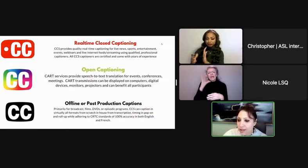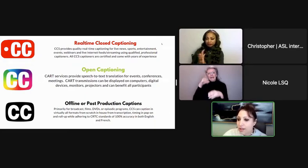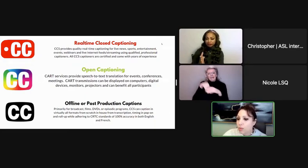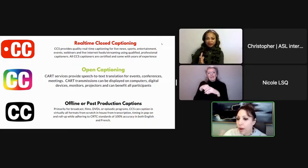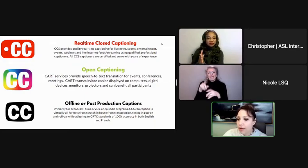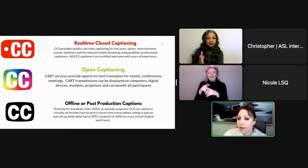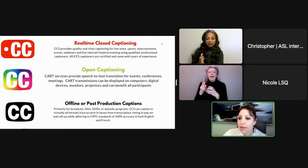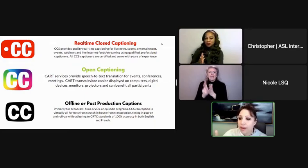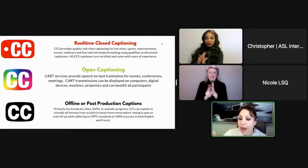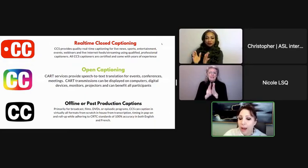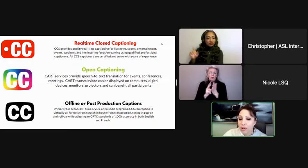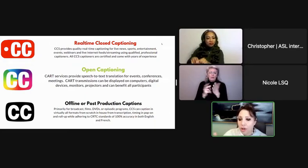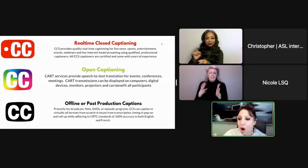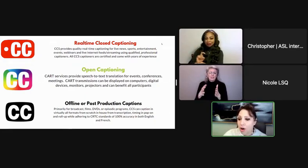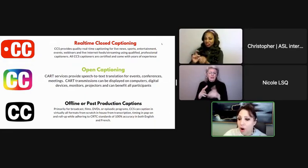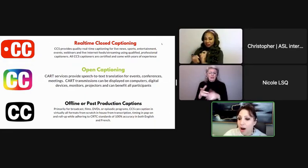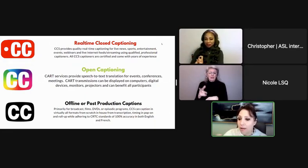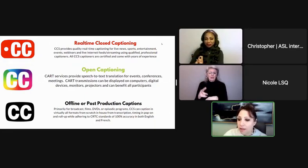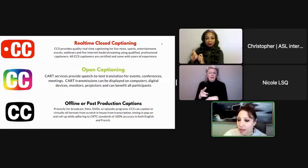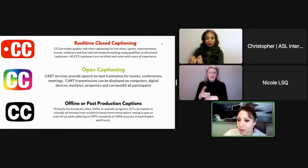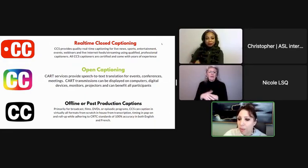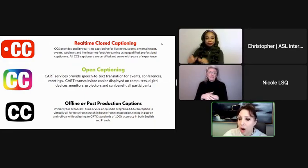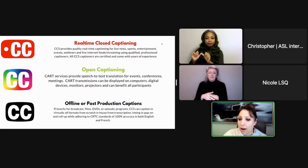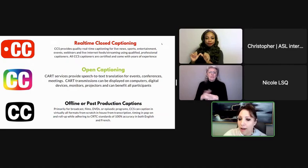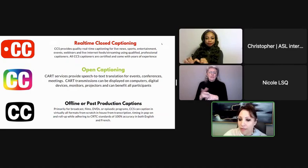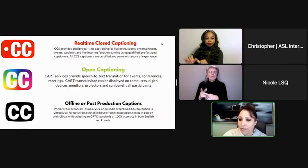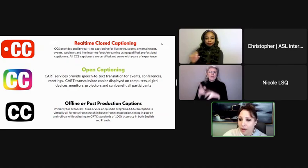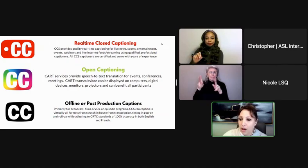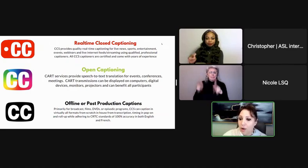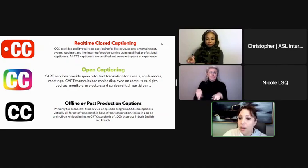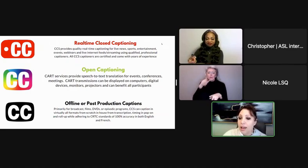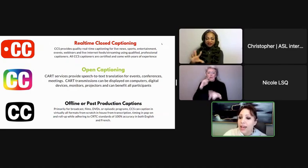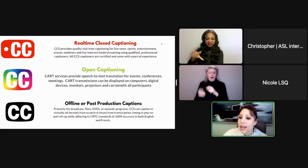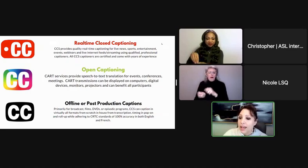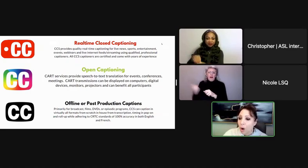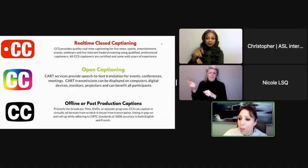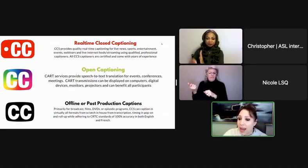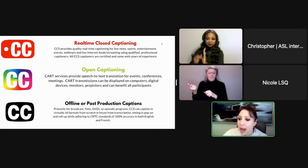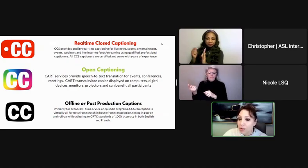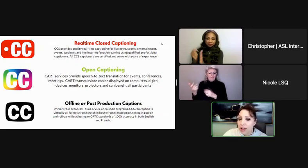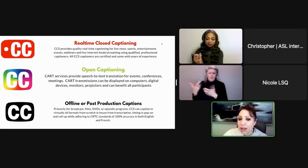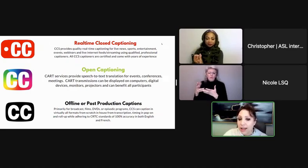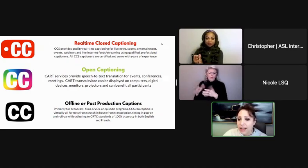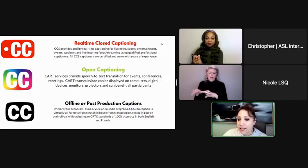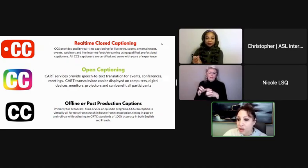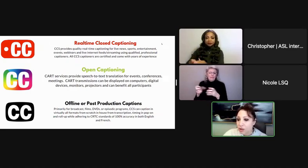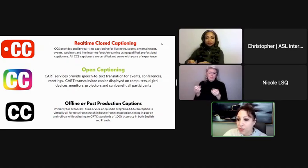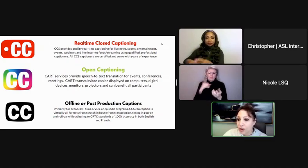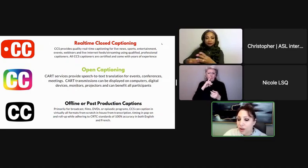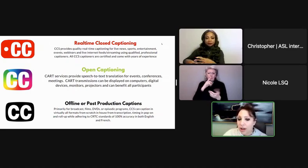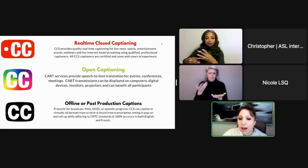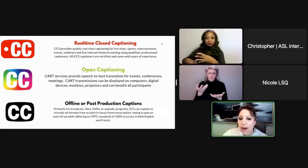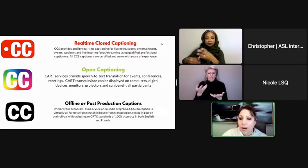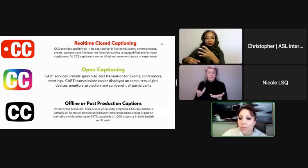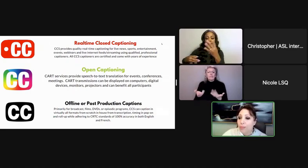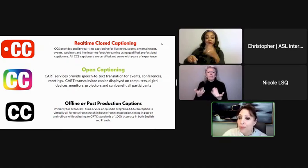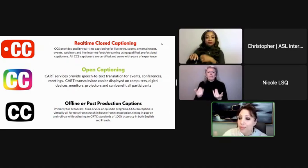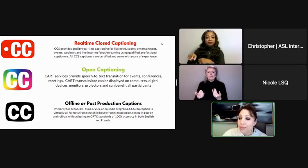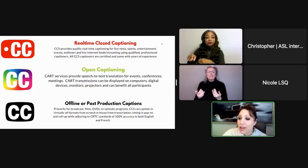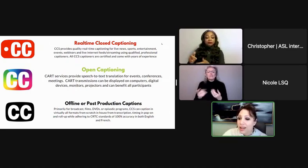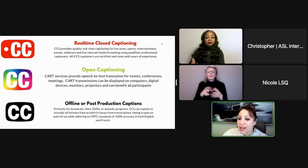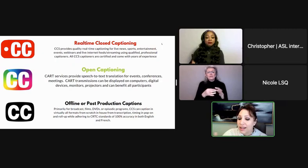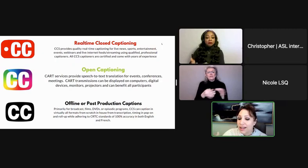vidéo et le spectateur ne peut pas les désactiver ou les activer. Donc, le